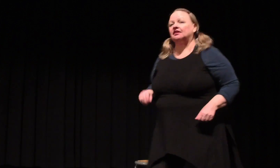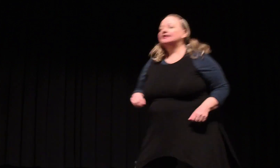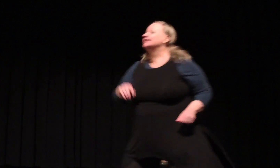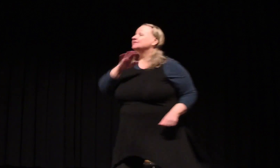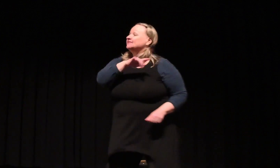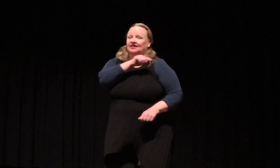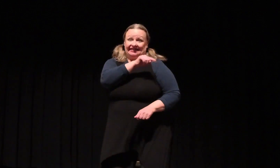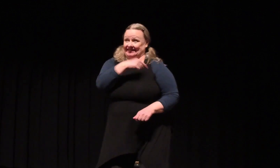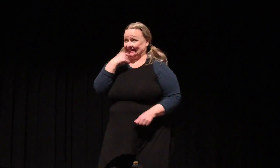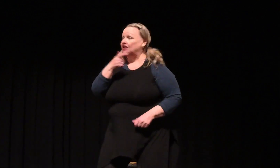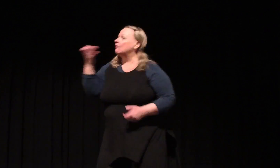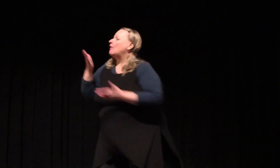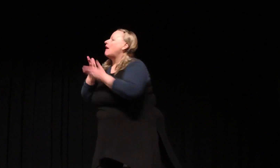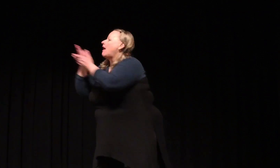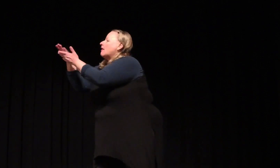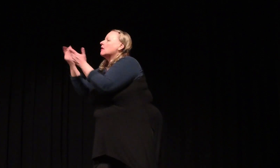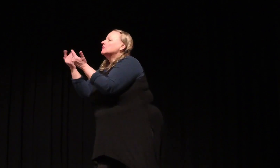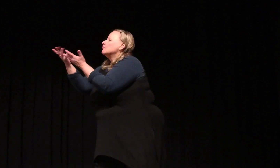Est-ce que...